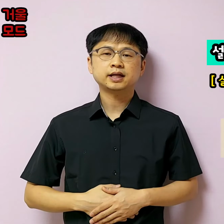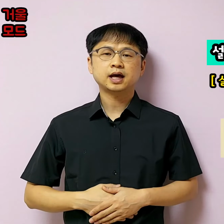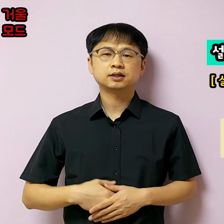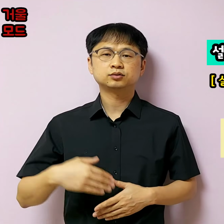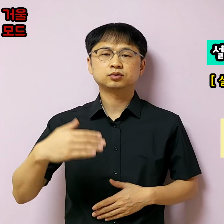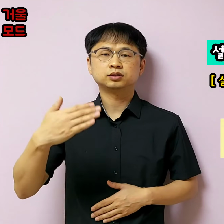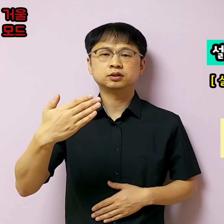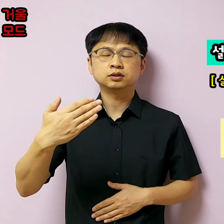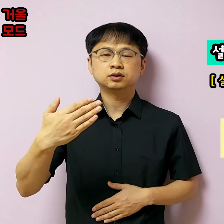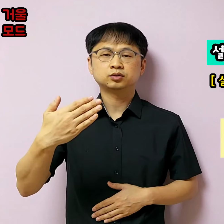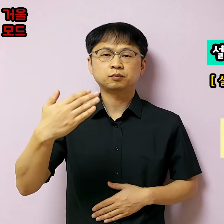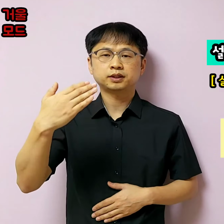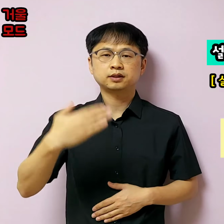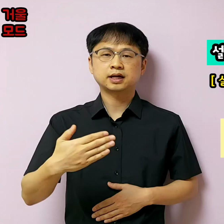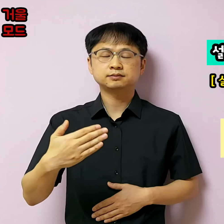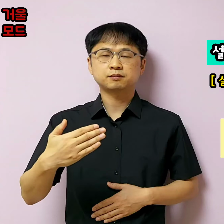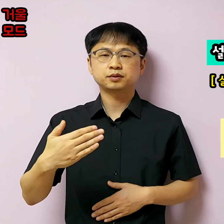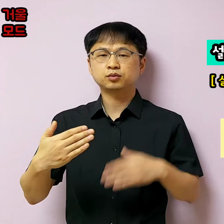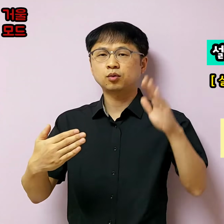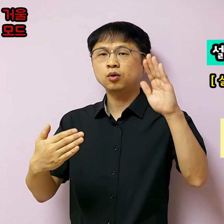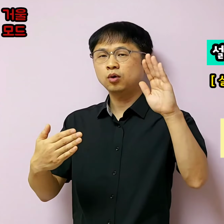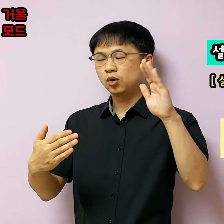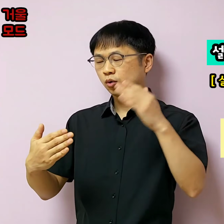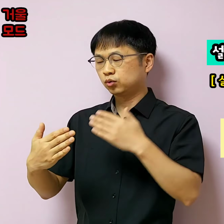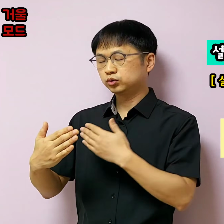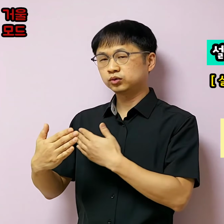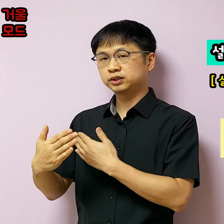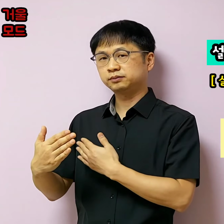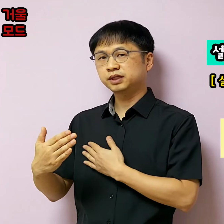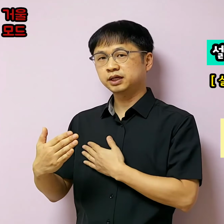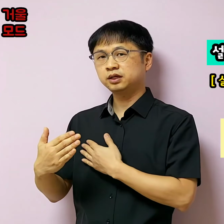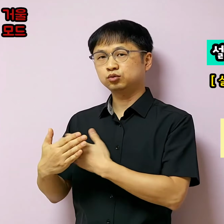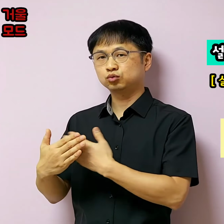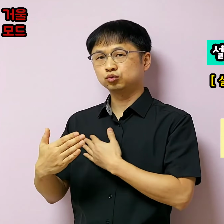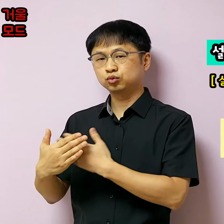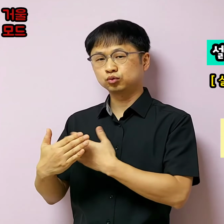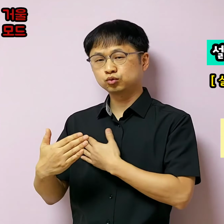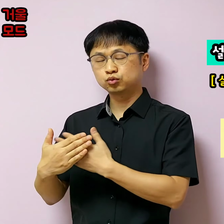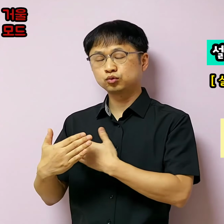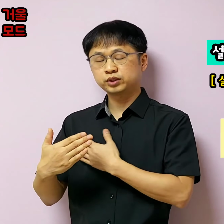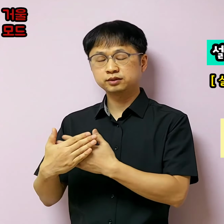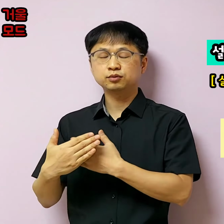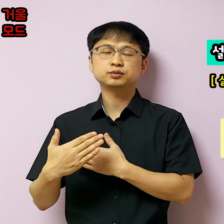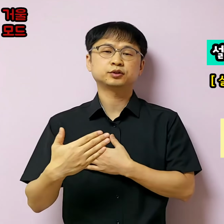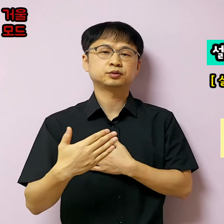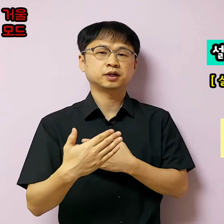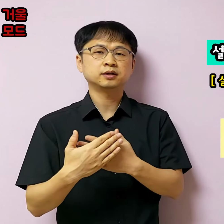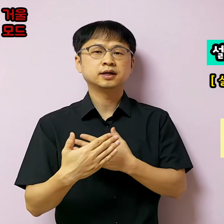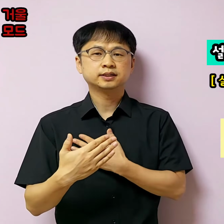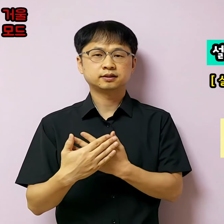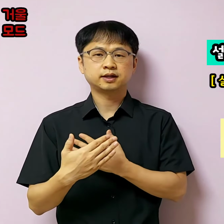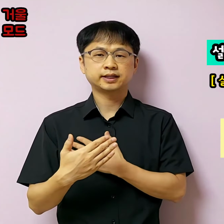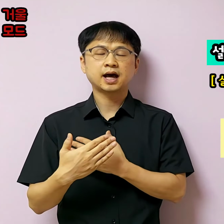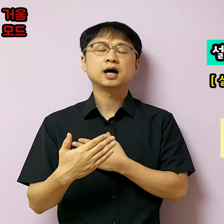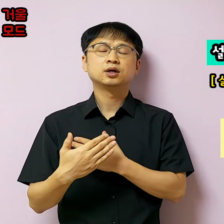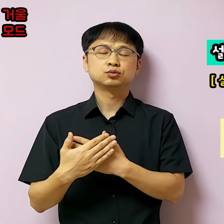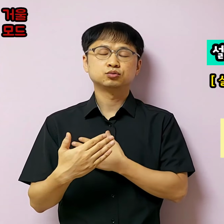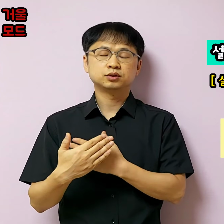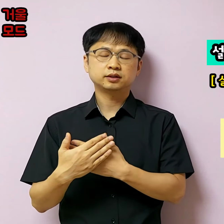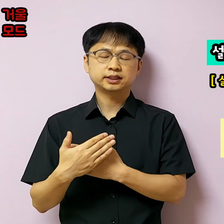설레다 하는 손은 손바닥을 가슴 앞에 두고 오른손을 심장이 두근두근 쿵쿵 뛰는 모습 해주시면 설레다,